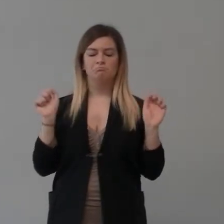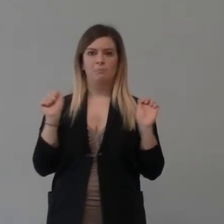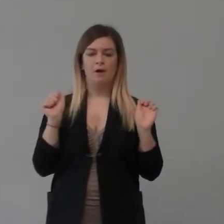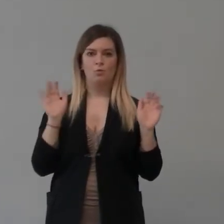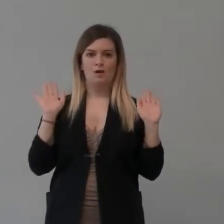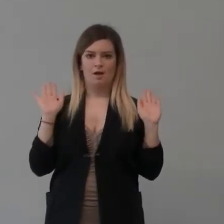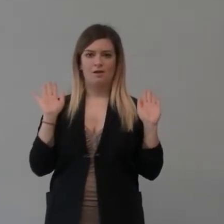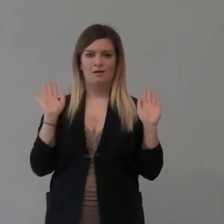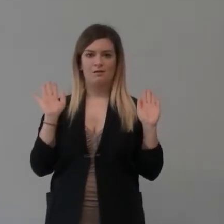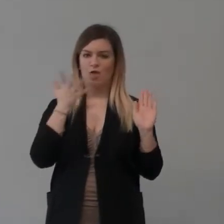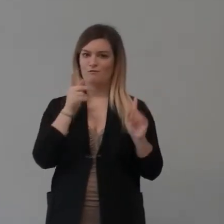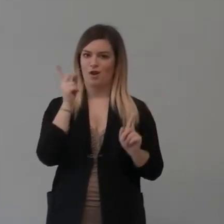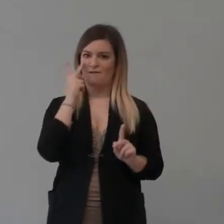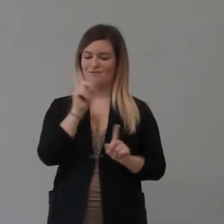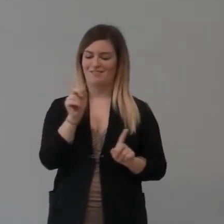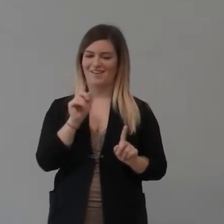cadavere.